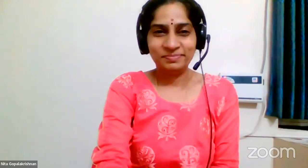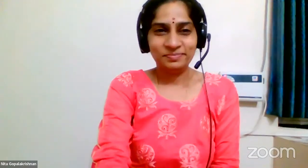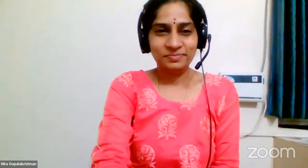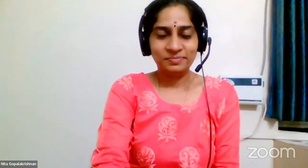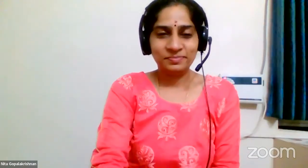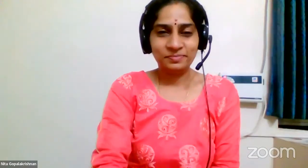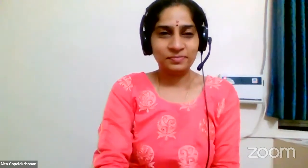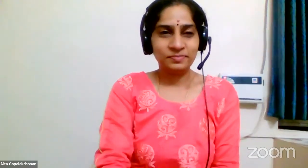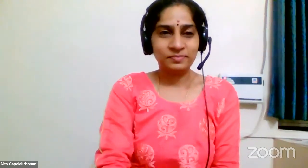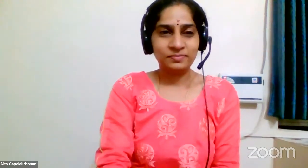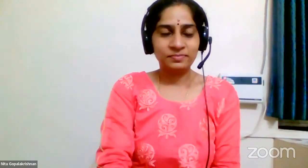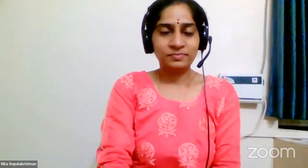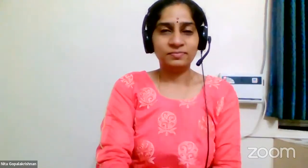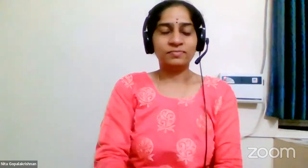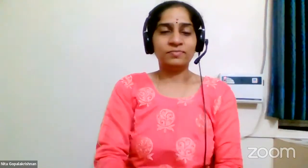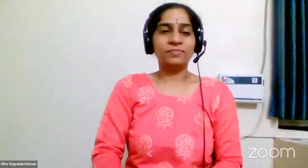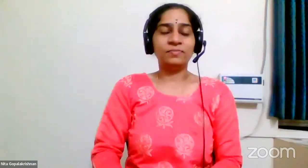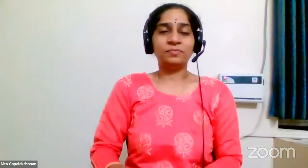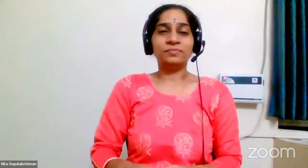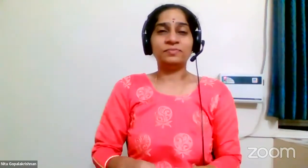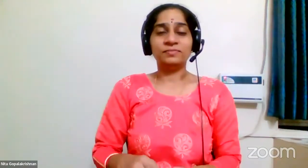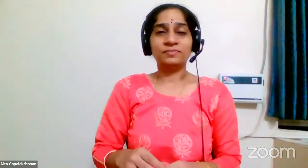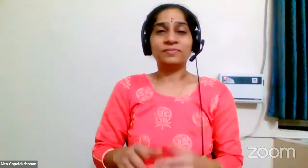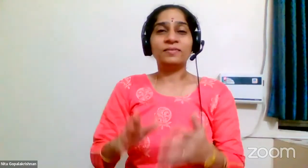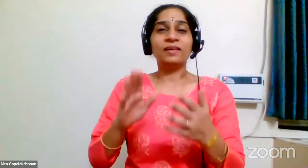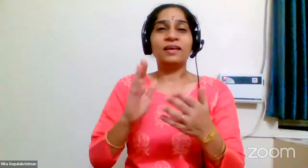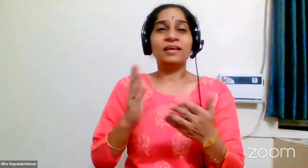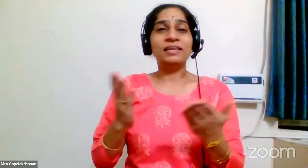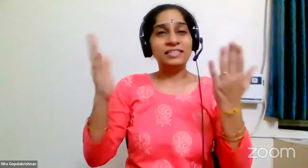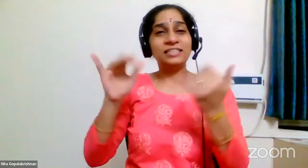जय श्री कृष्ण चैतन्य,